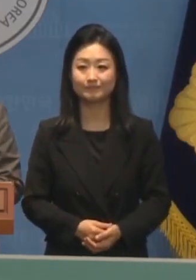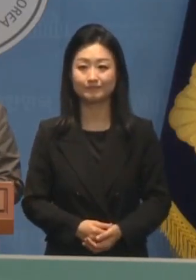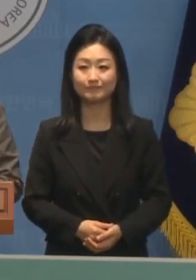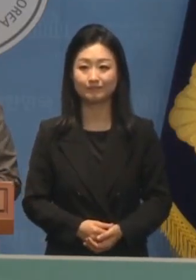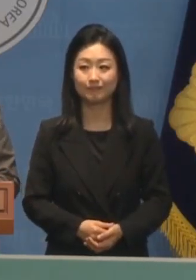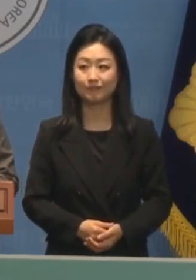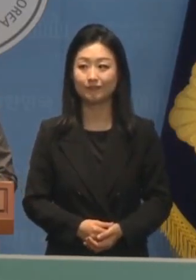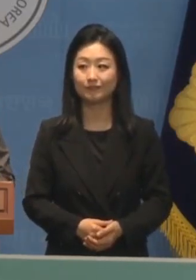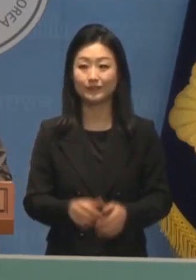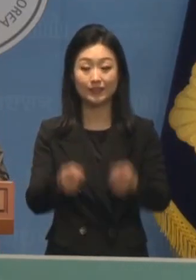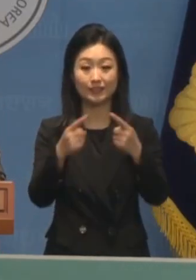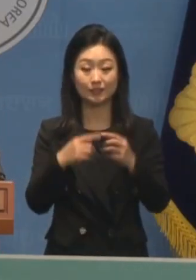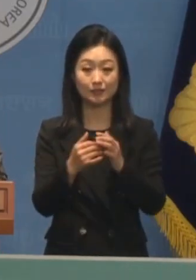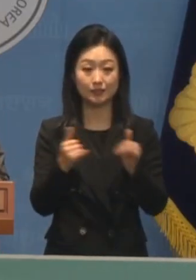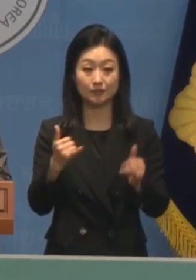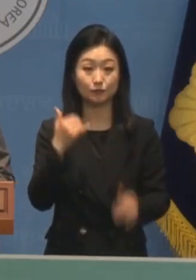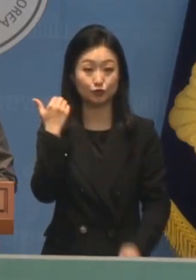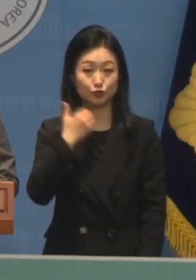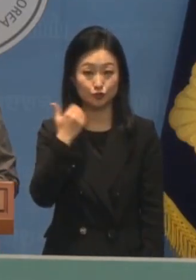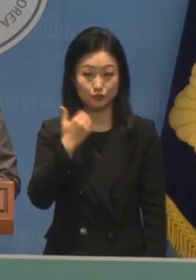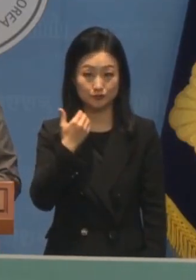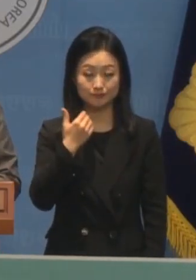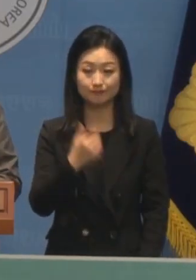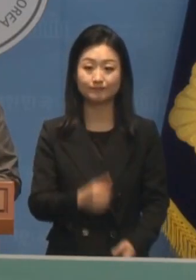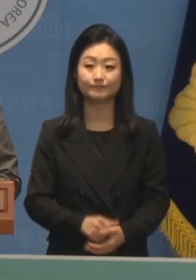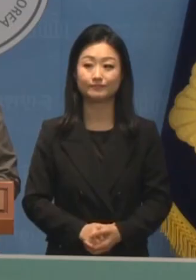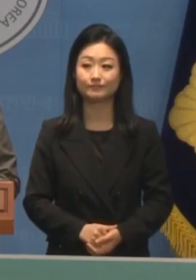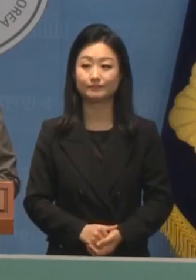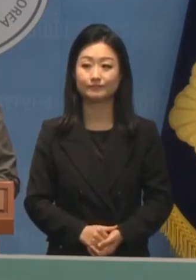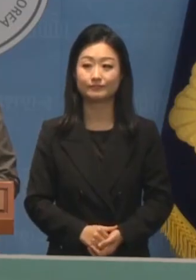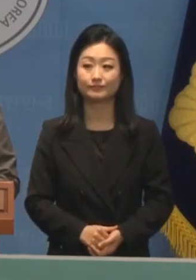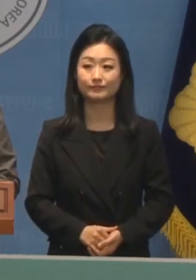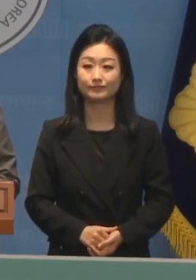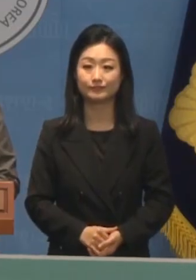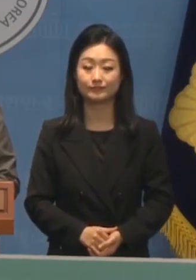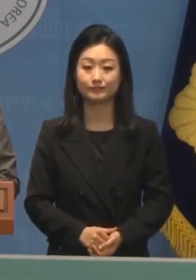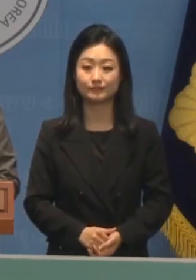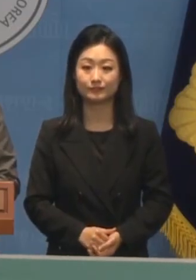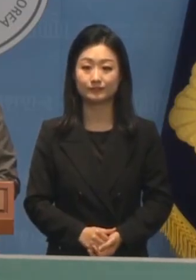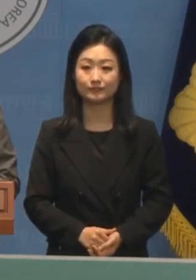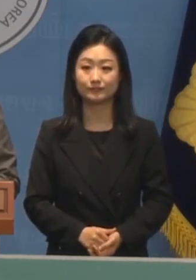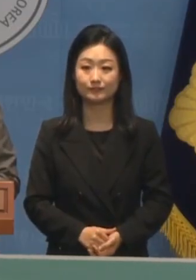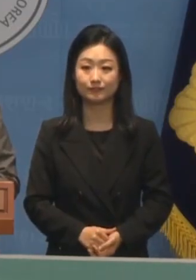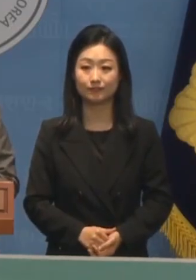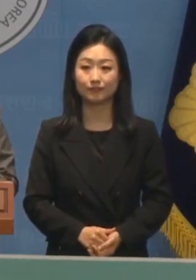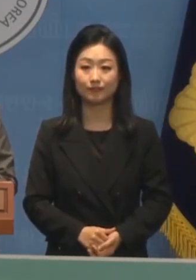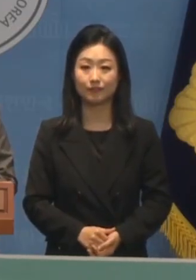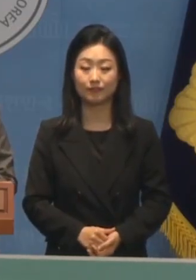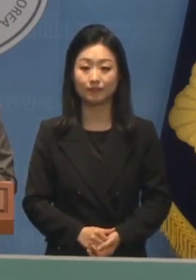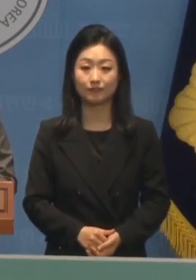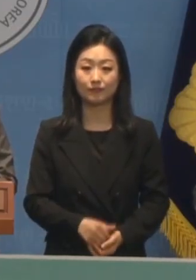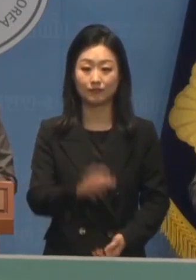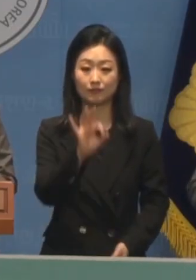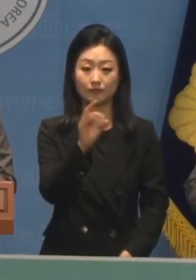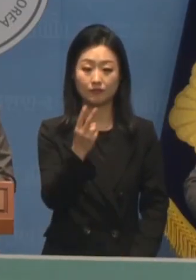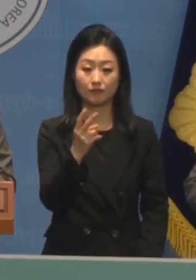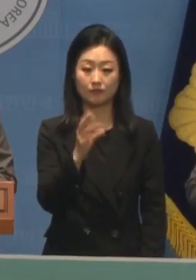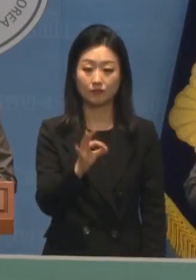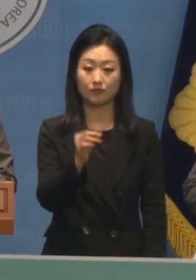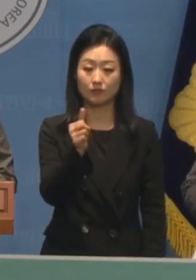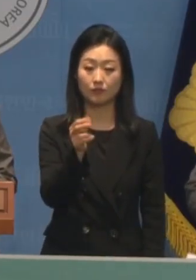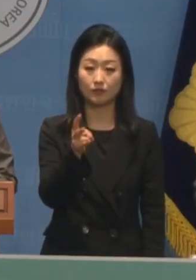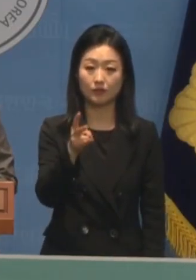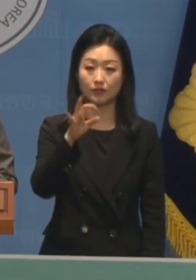그럼 오늘 참석하신 분들을 소개시켜 드리겠습니다. 먼저 용해인